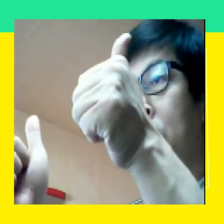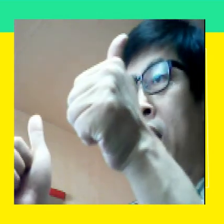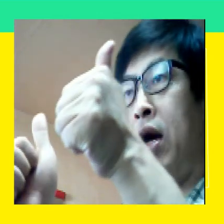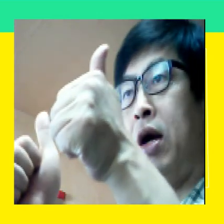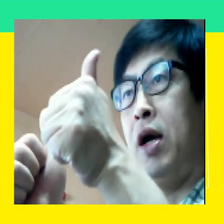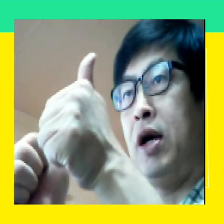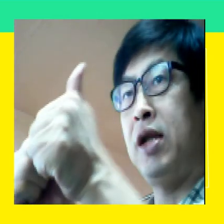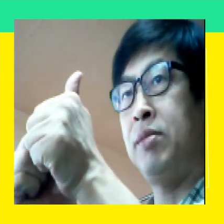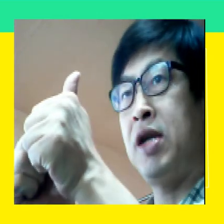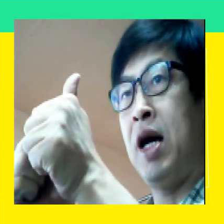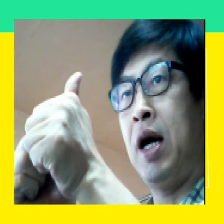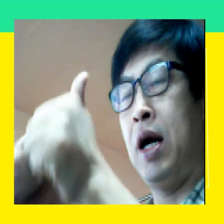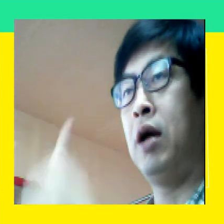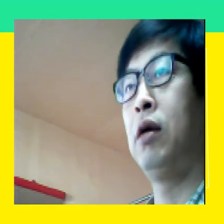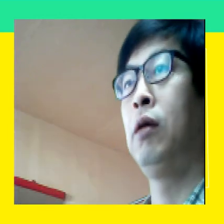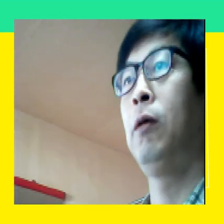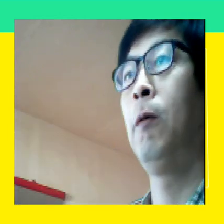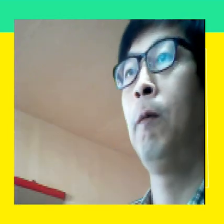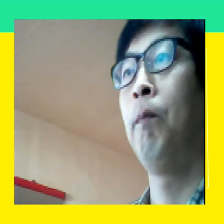여기 남자